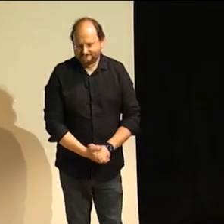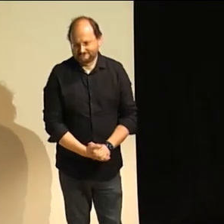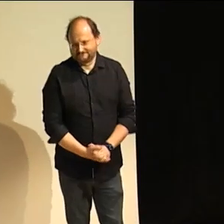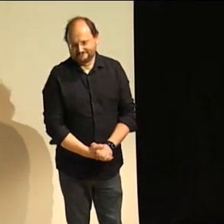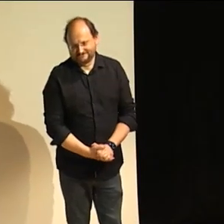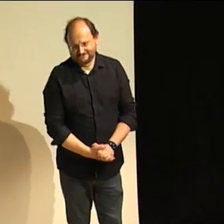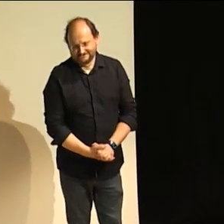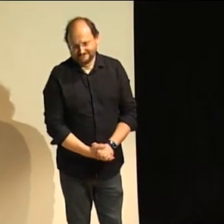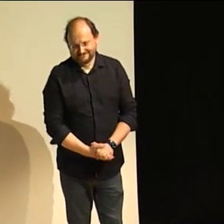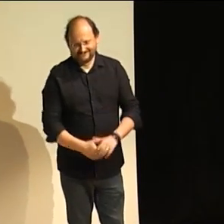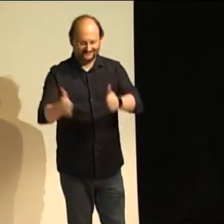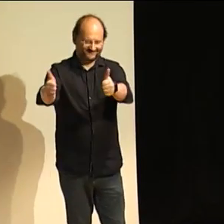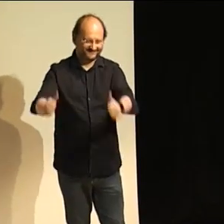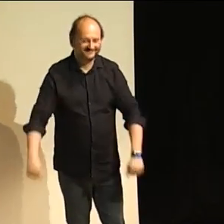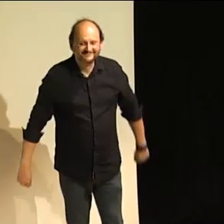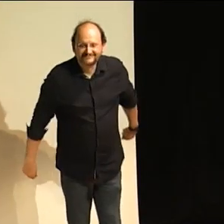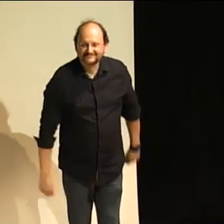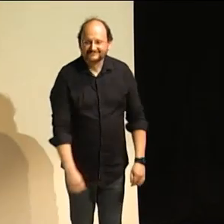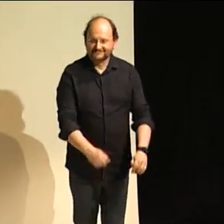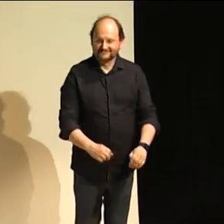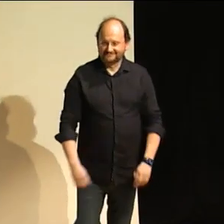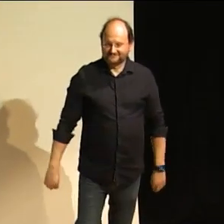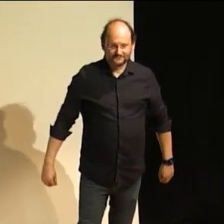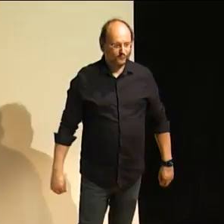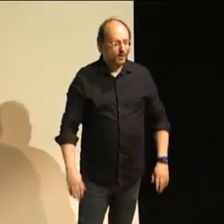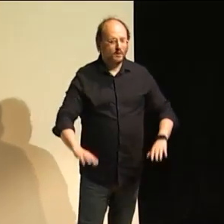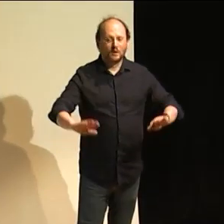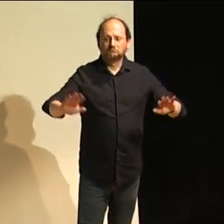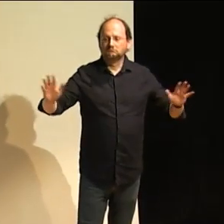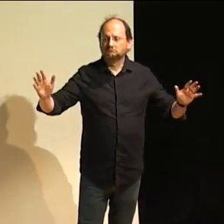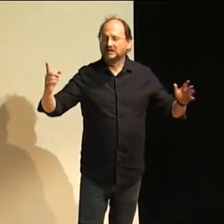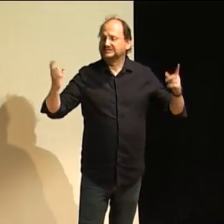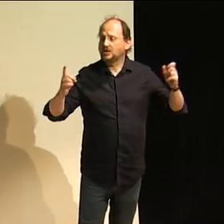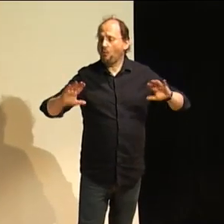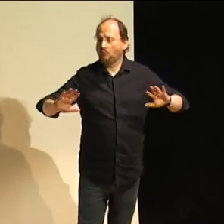pas de traces matérielles du son. Donc, c'est difficile de répondre à cette question.